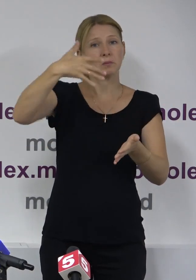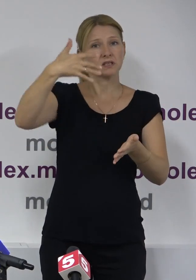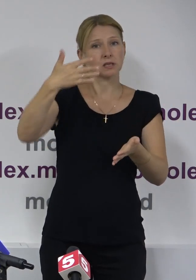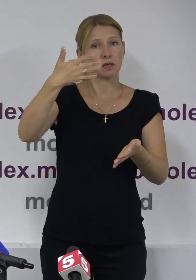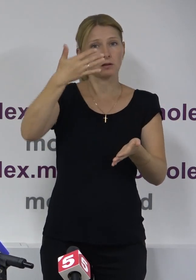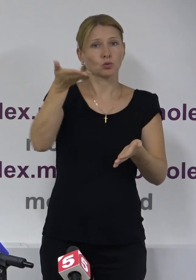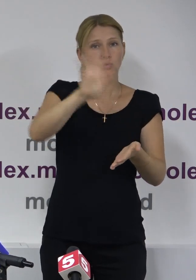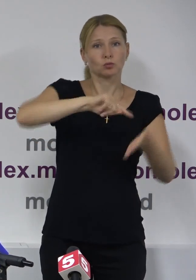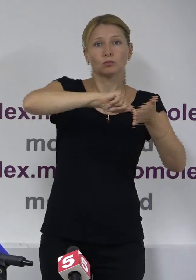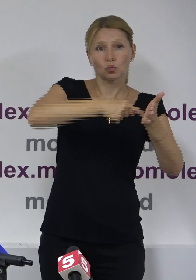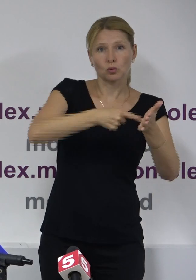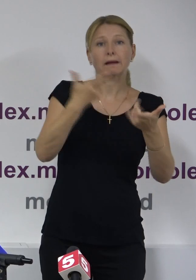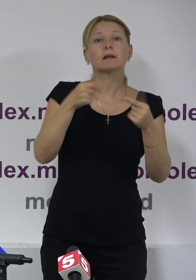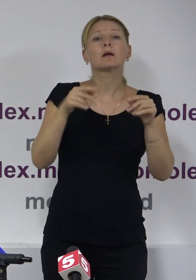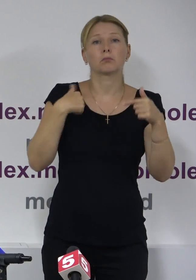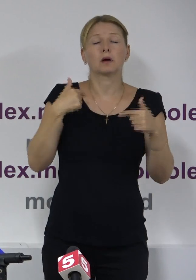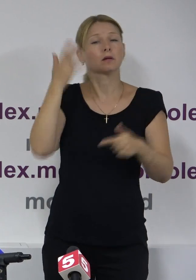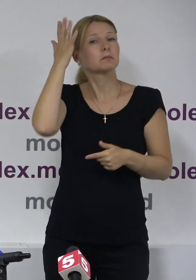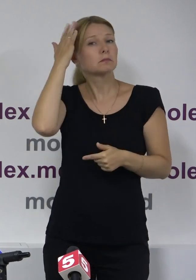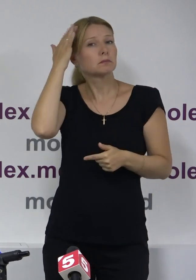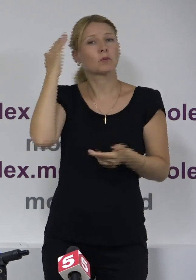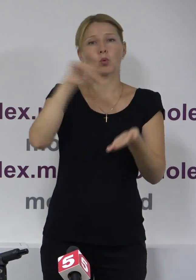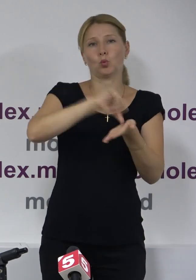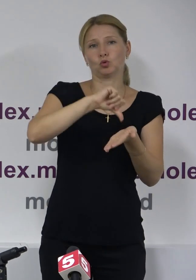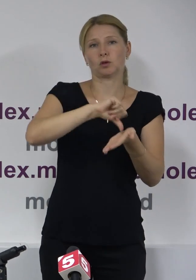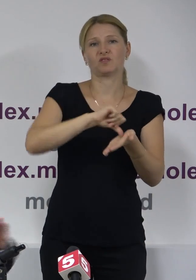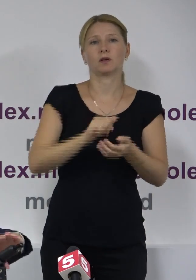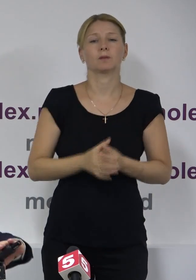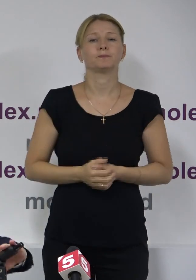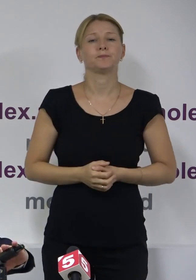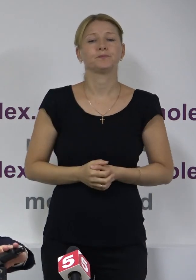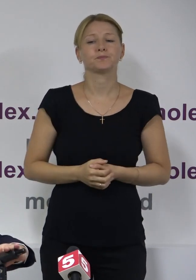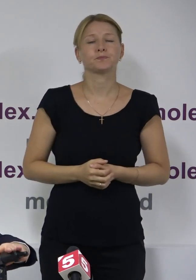votare unde ne propunem să fim prezenți.